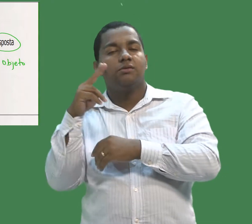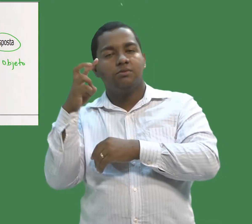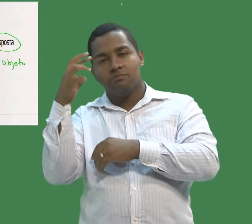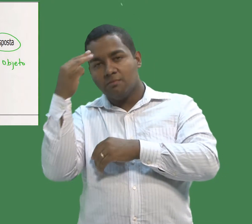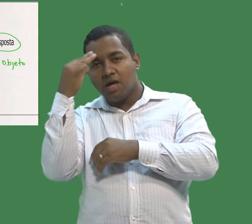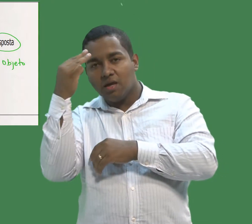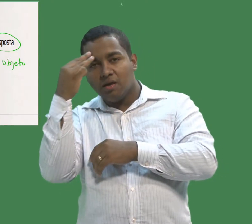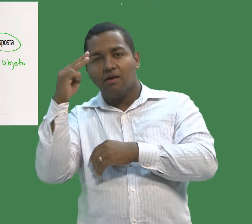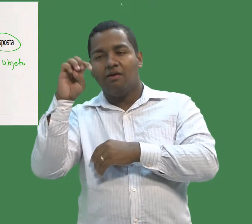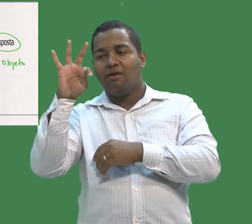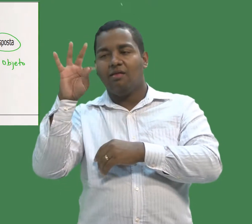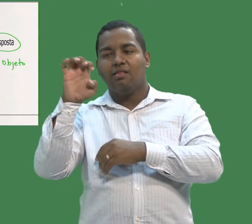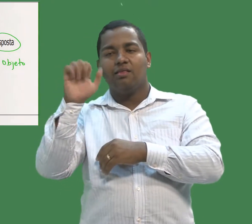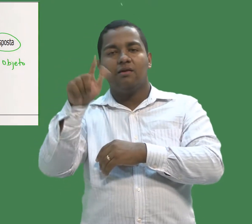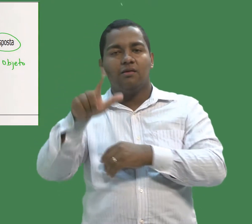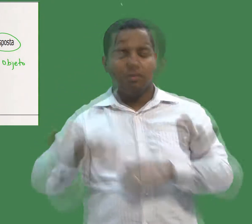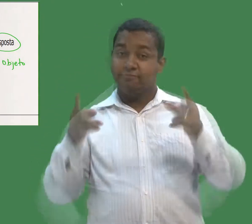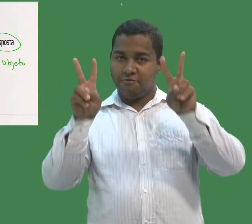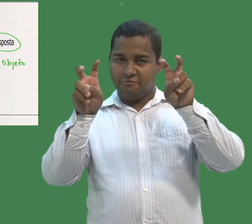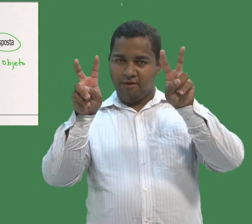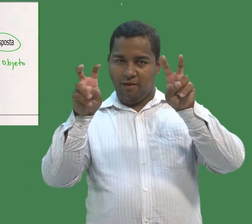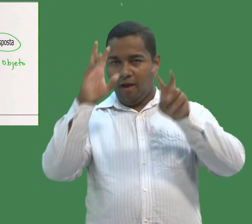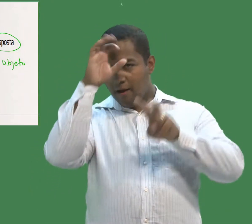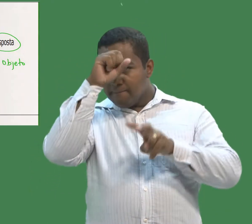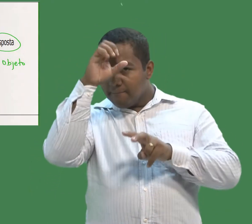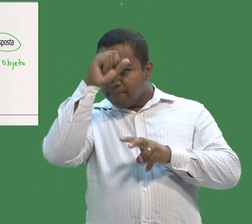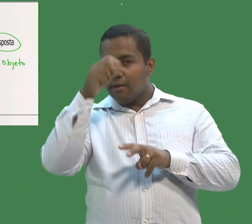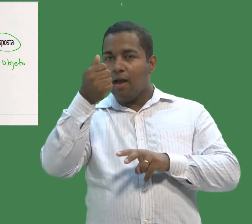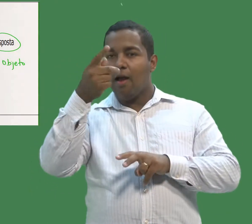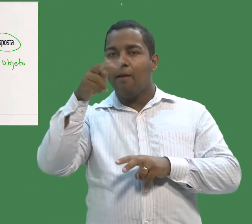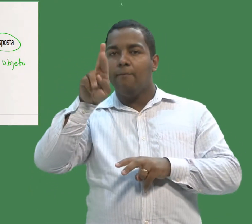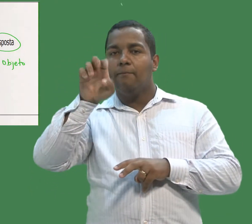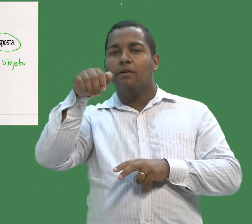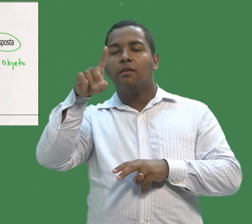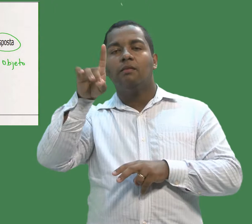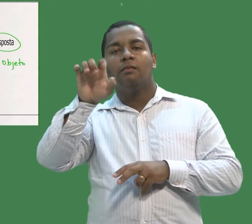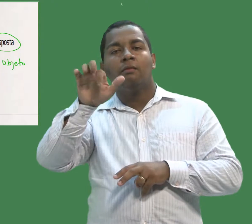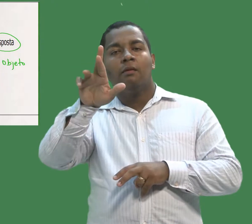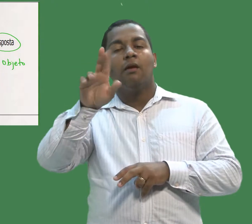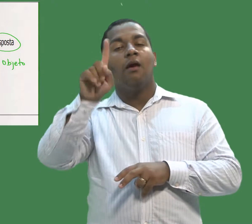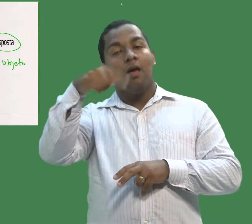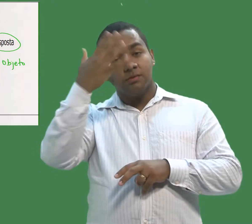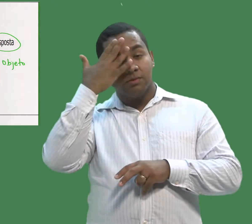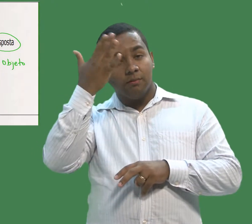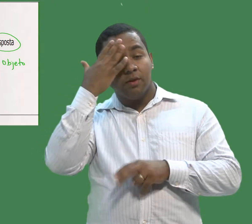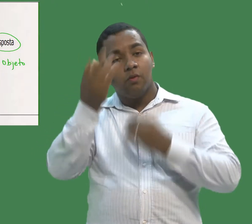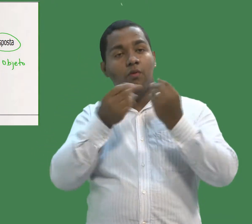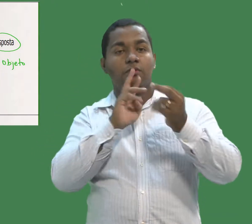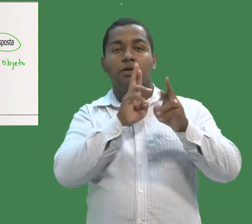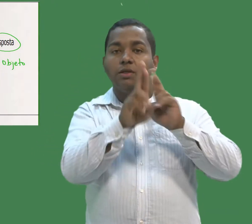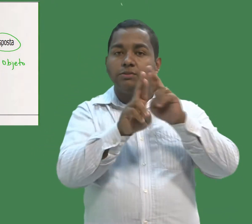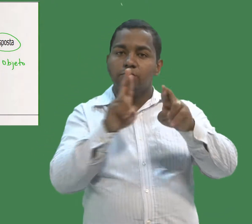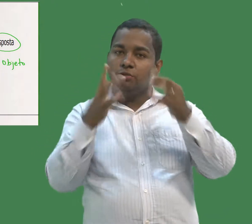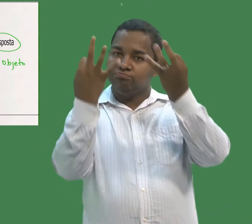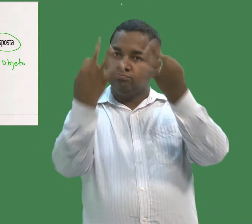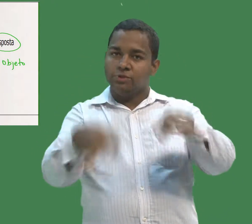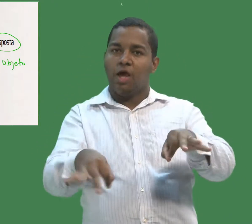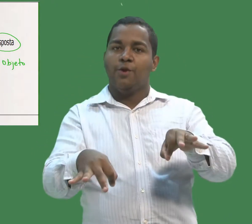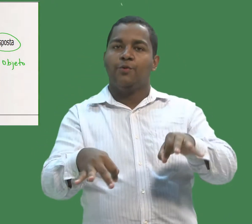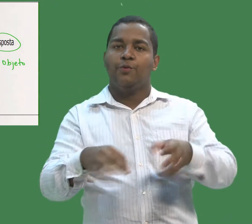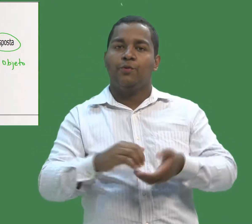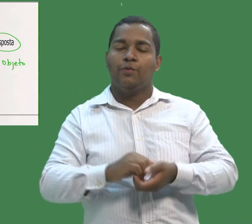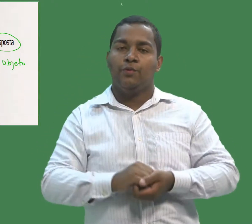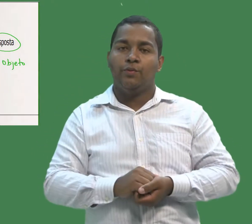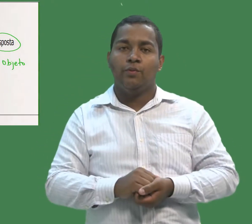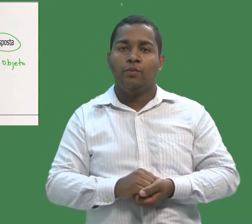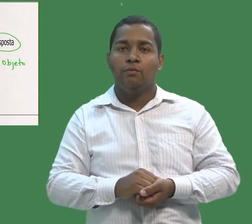mente, e todo saber ele é aprendido. Nesse caso aqui, aprender é saber responder corretamente a estímulos.